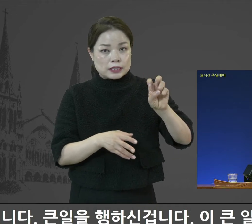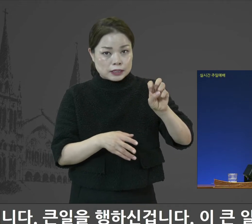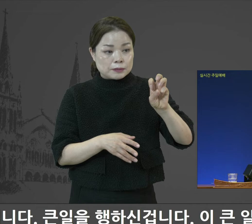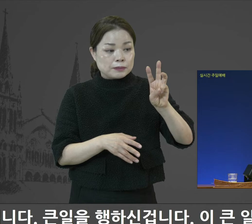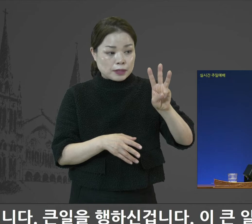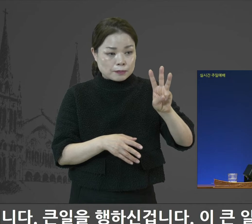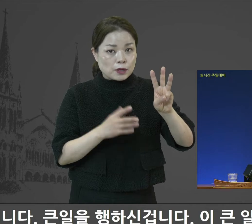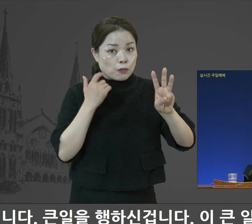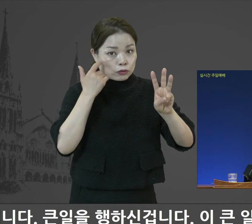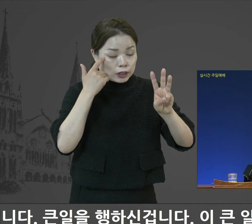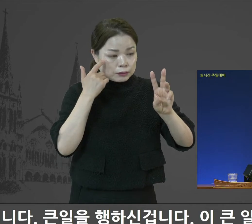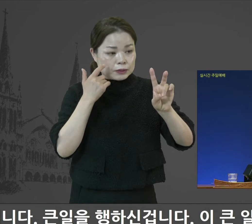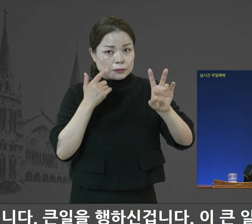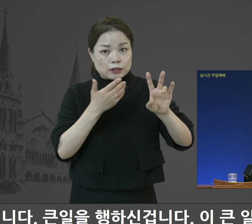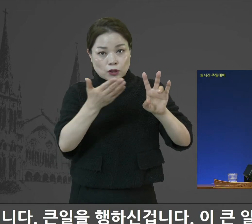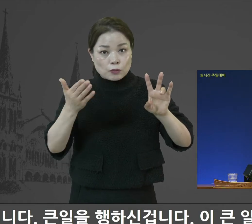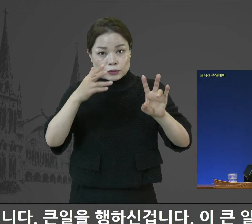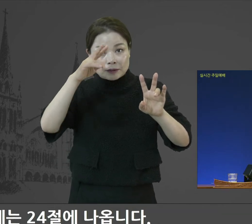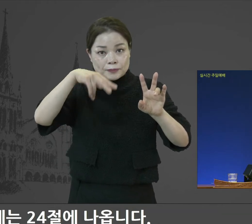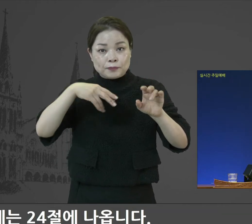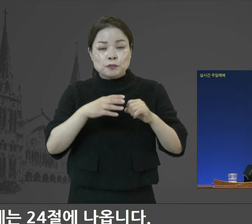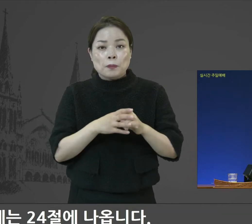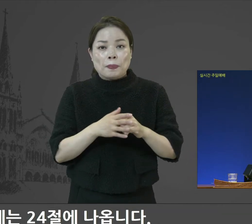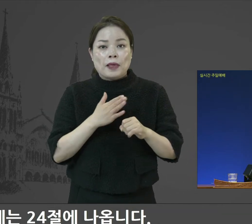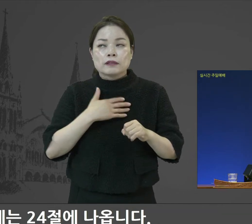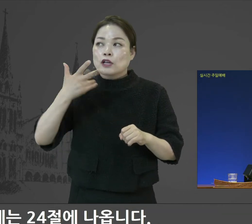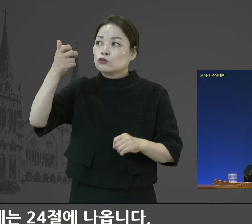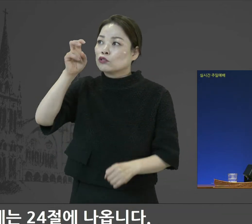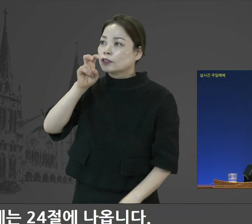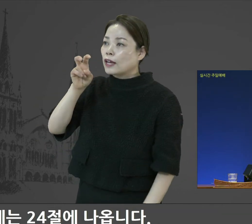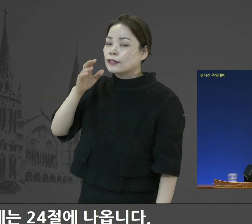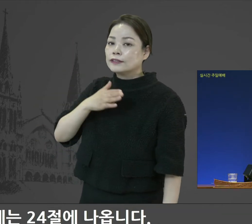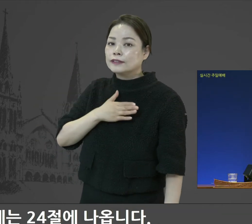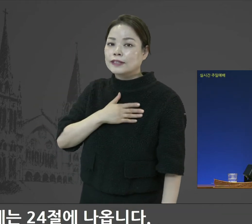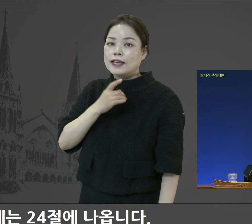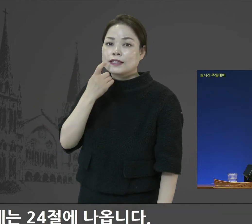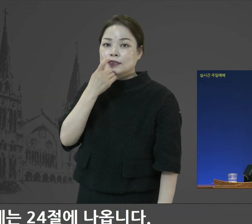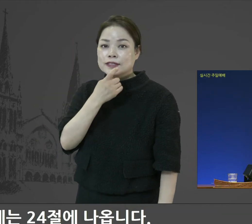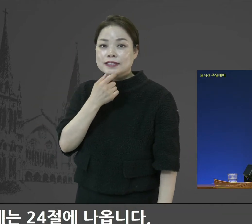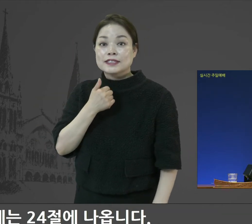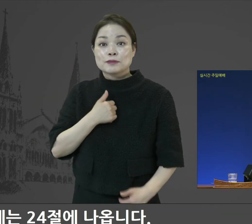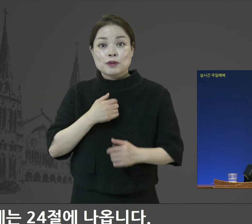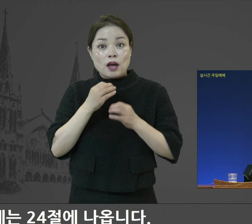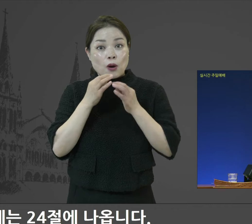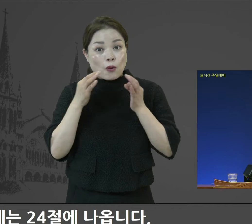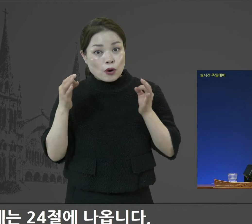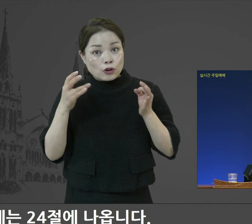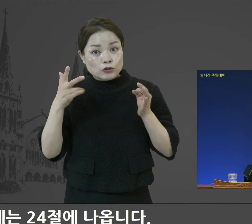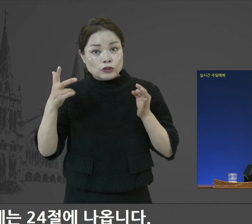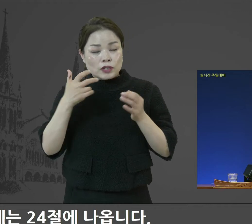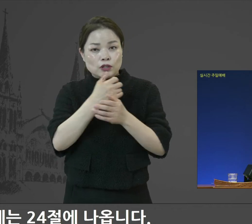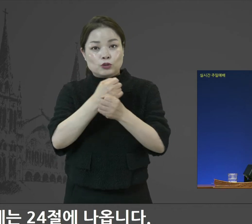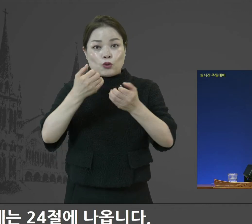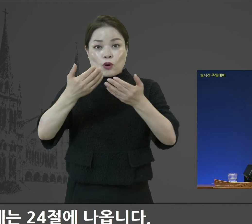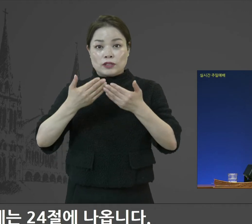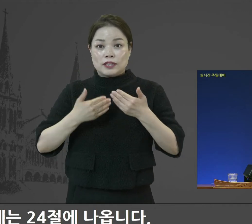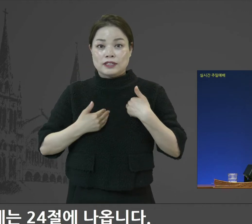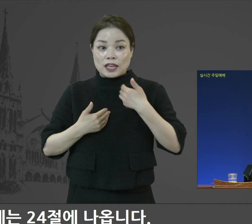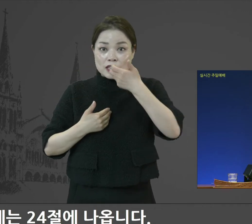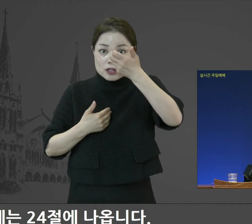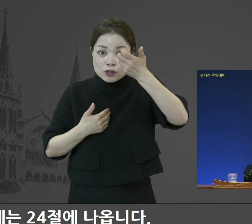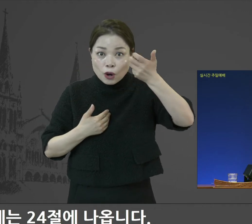여러분 24절 읽겠습니다. 23절 내가 주를 찬양할 때 나의 입술이 기뻐 외치며 주께서 속량하신 내